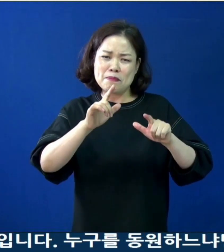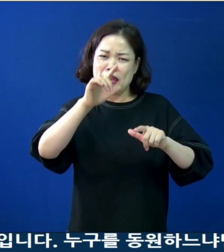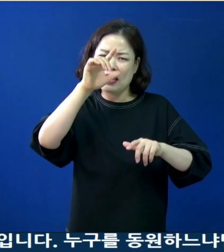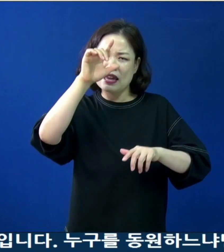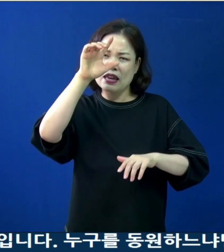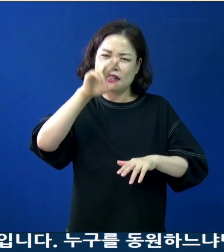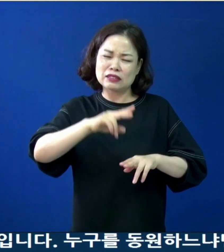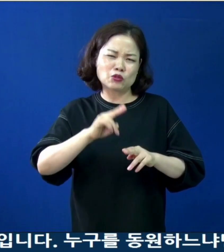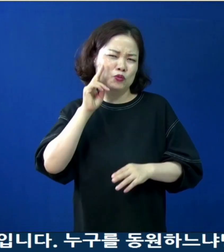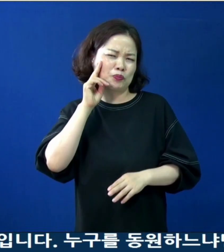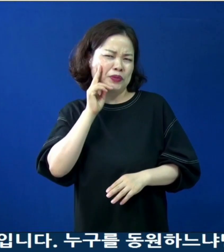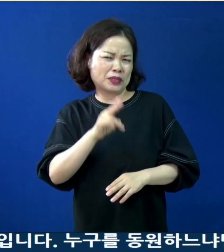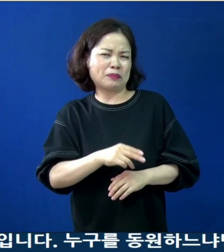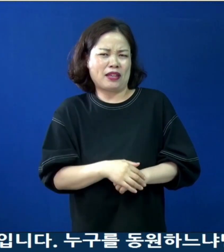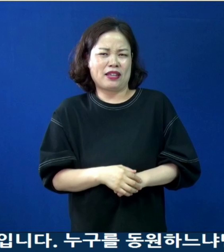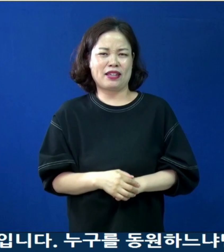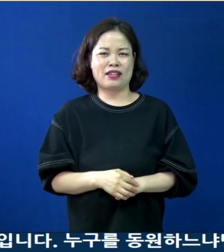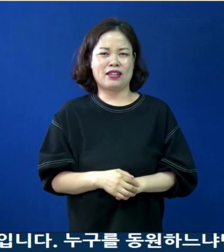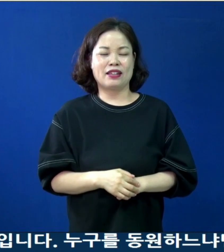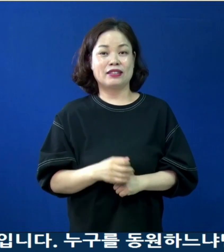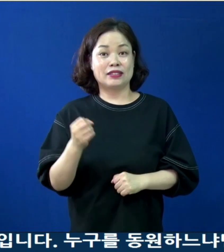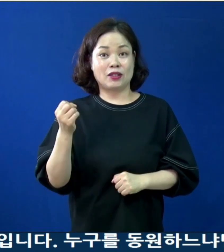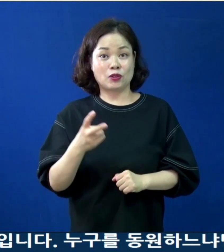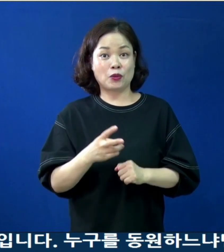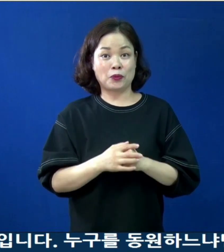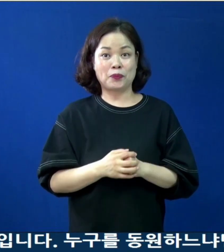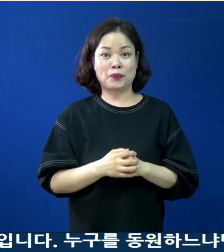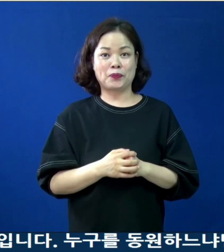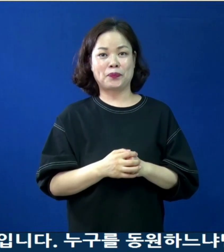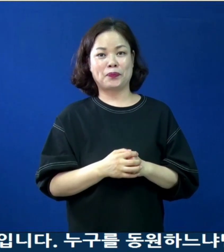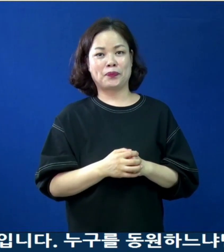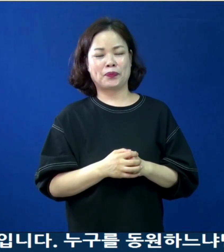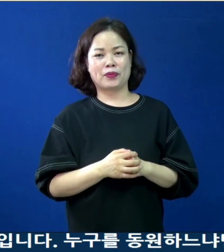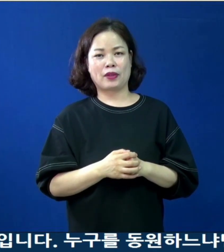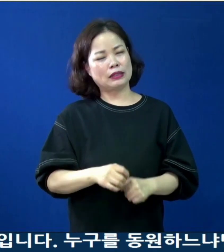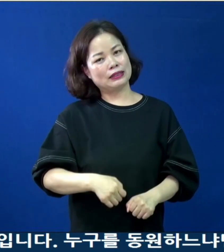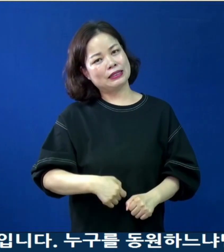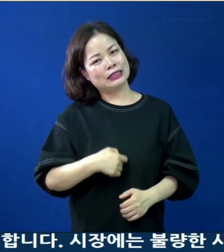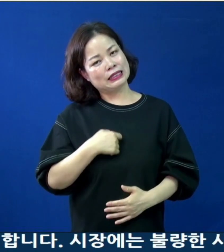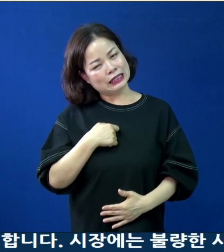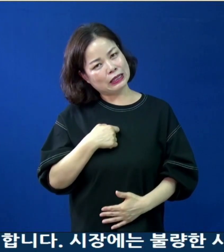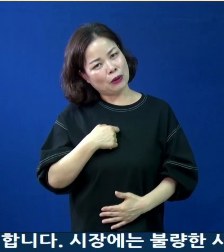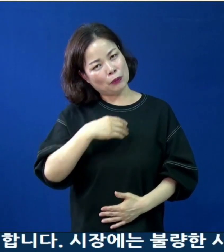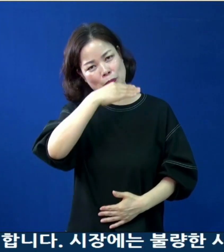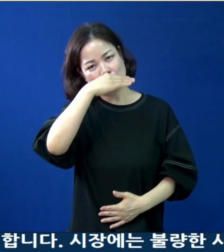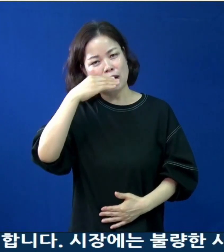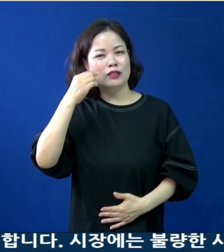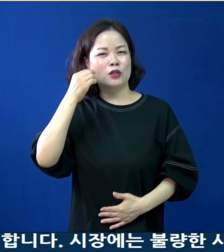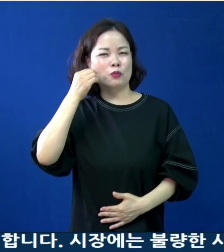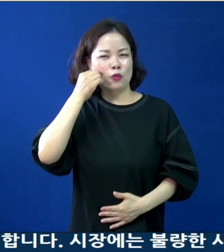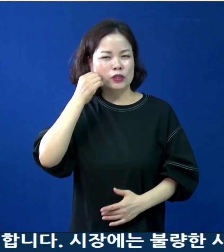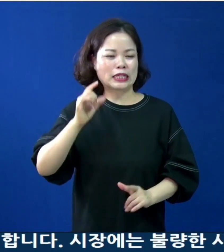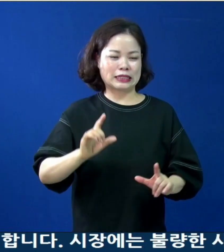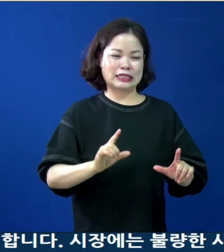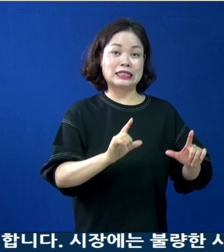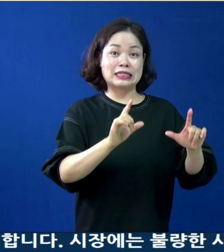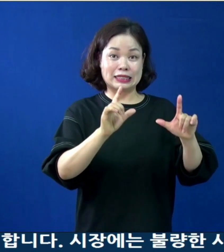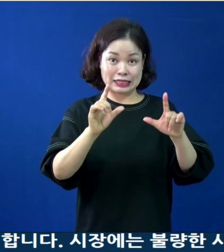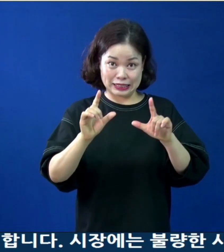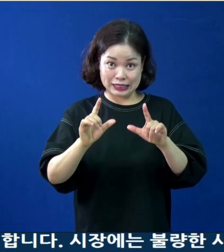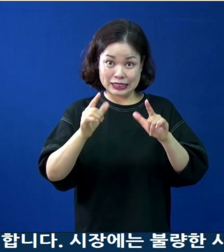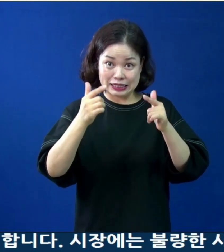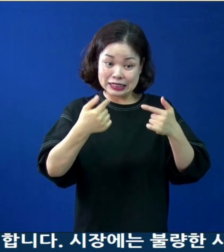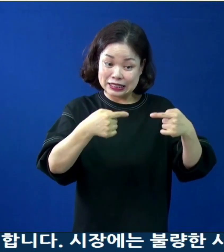조금 거친 쪽으로 그래서 이게 의롭거나 경건하지는 못한 삶을 사는 사람들이